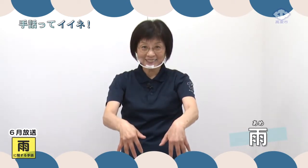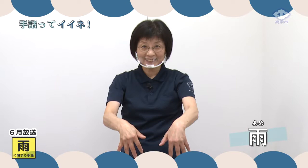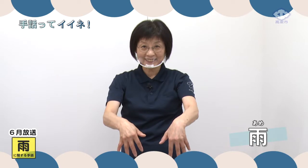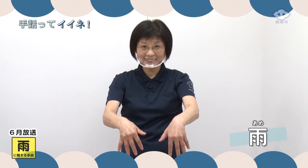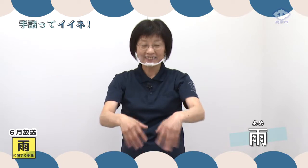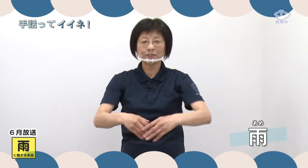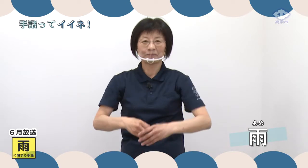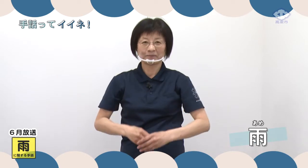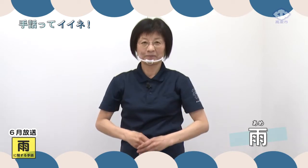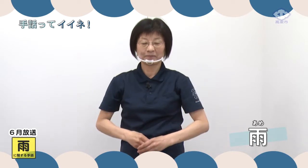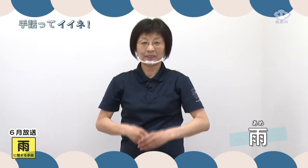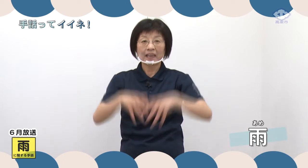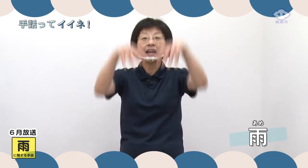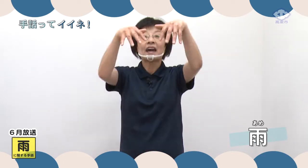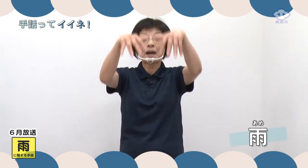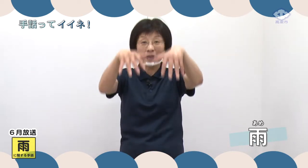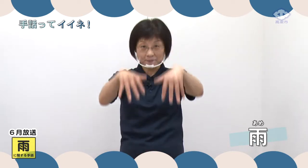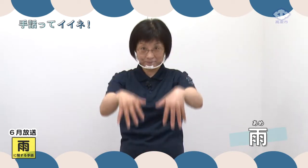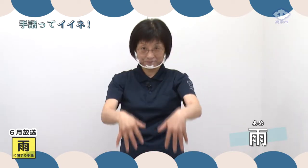。雨。